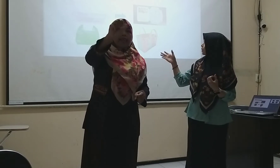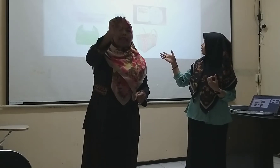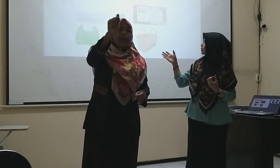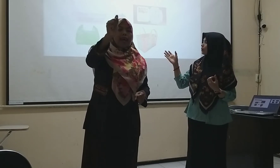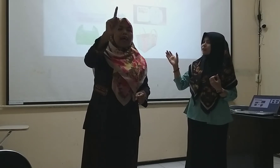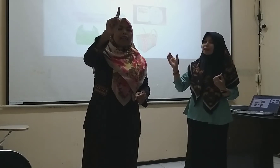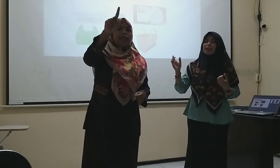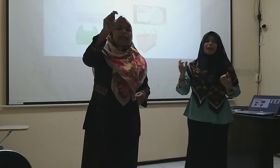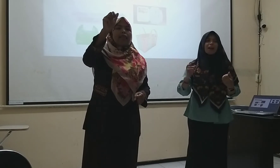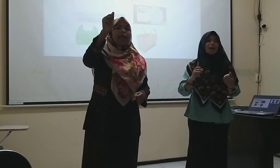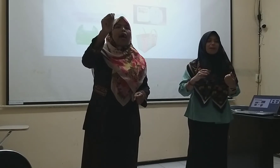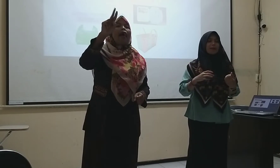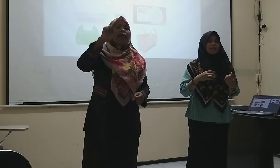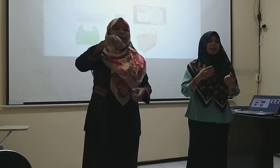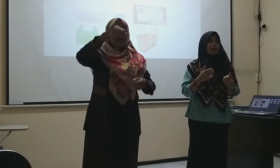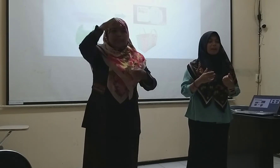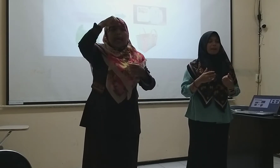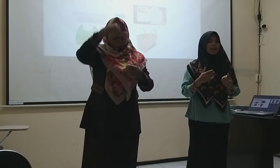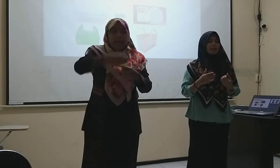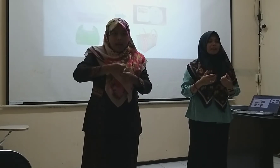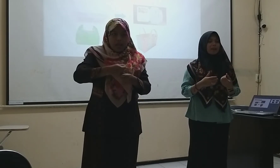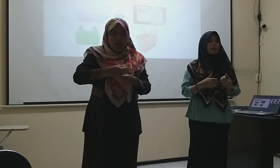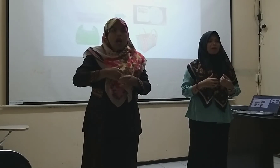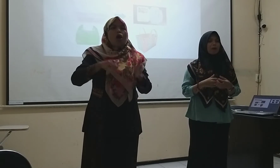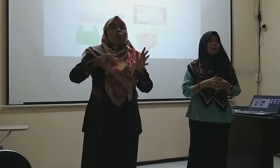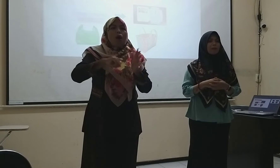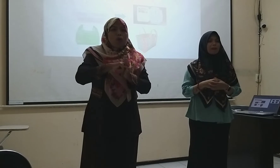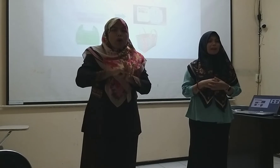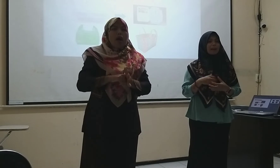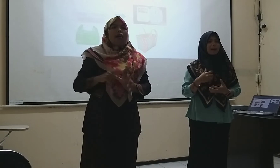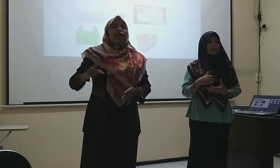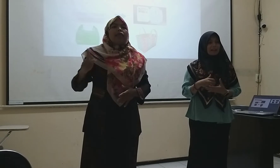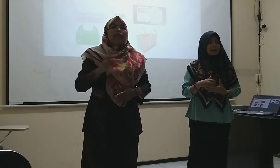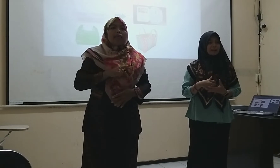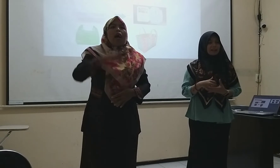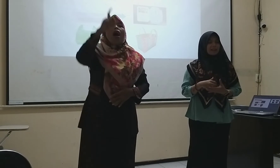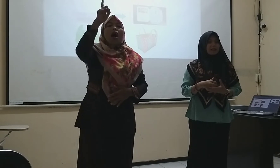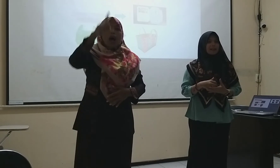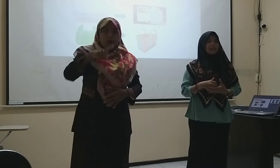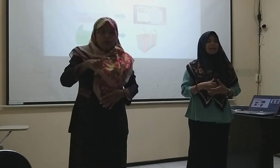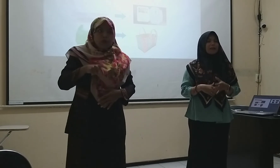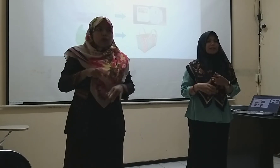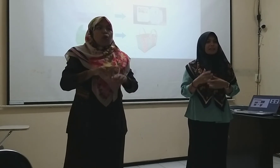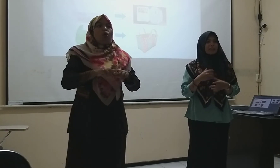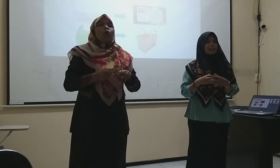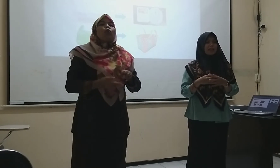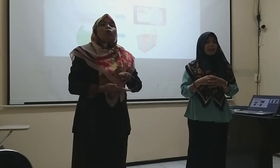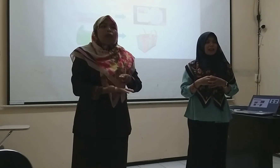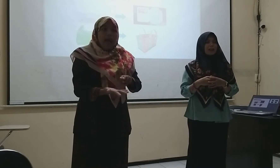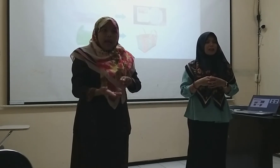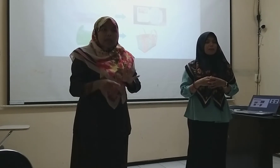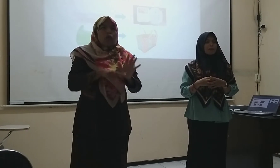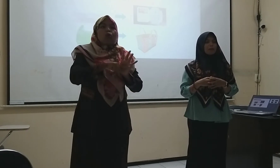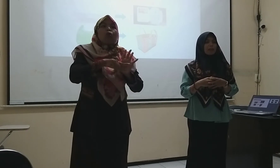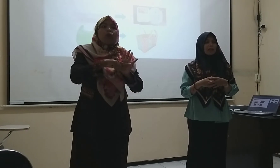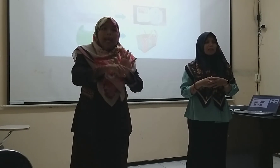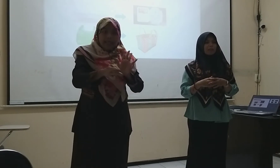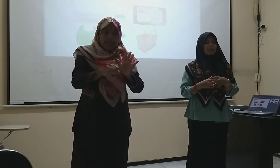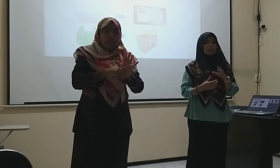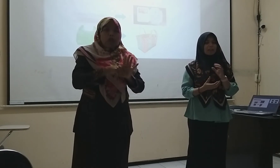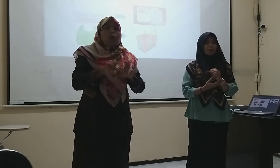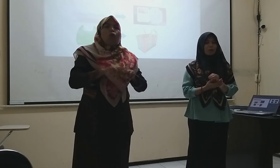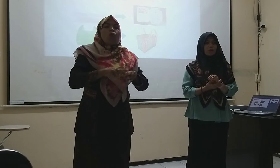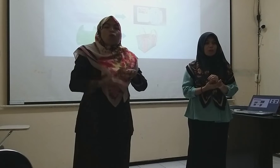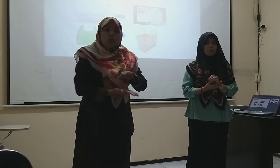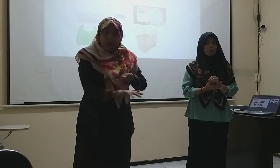Contohnya seperti apabila kita membawa bekal makanan yang biasanya kita menggunakan